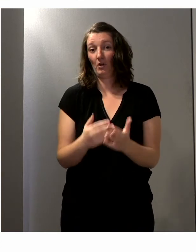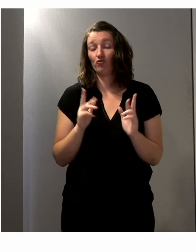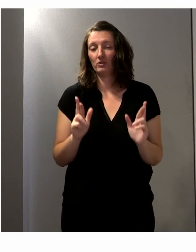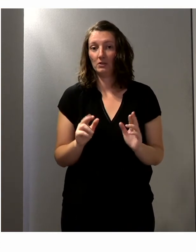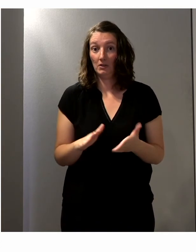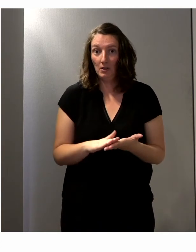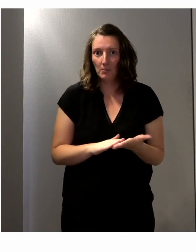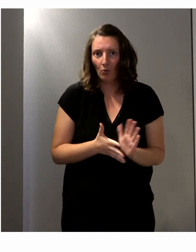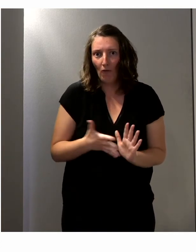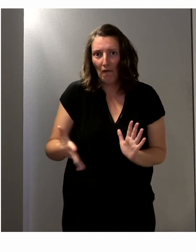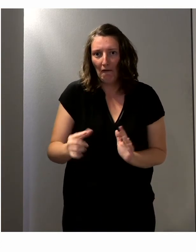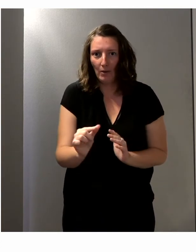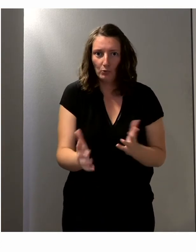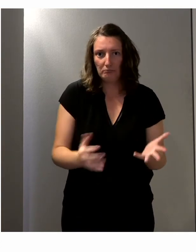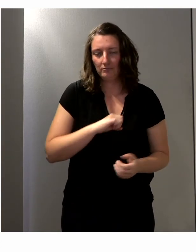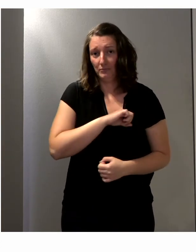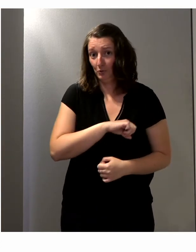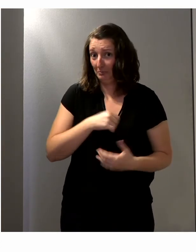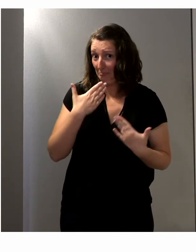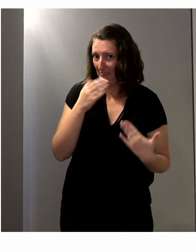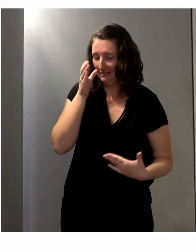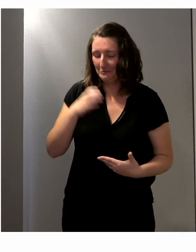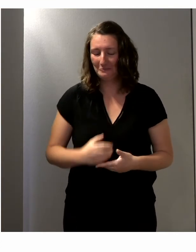remercie, j'ai peut-être été un peu long, j'en suis désolé.